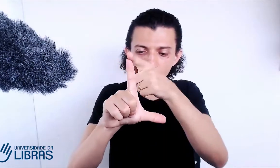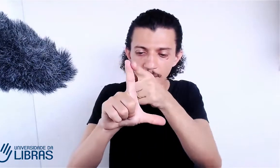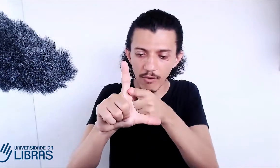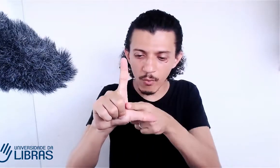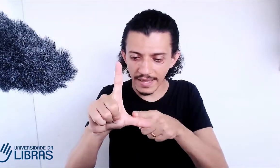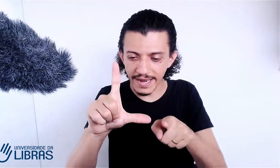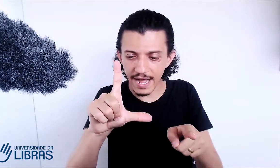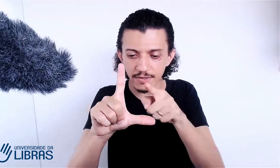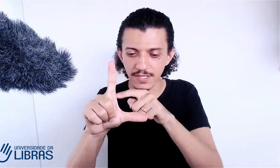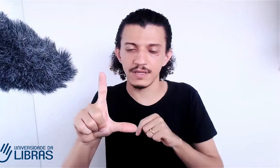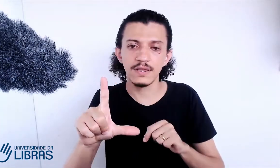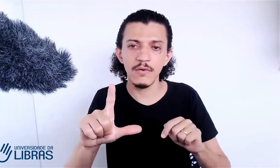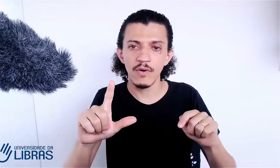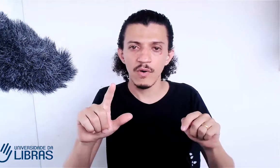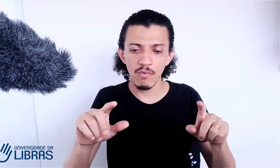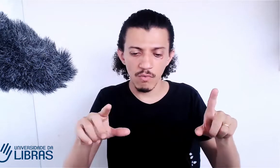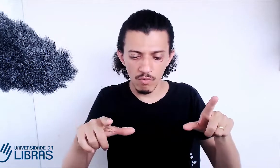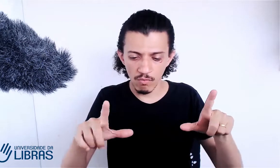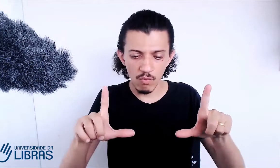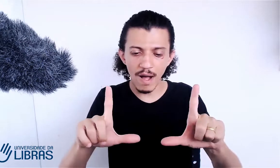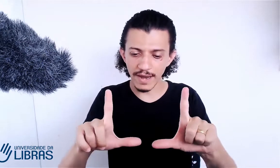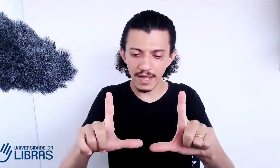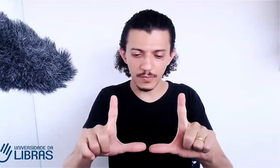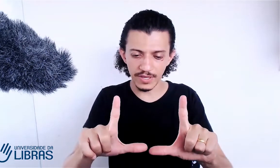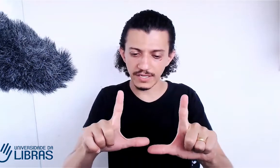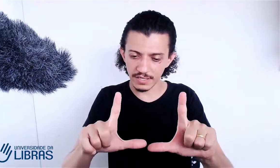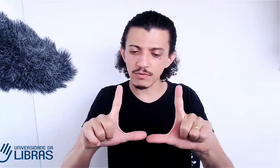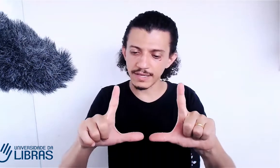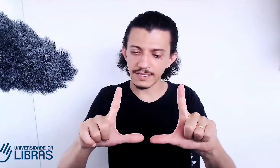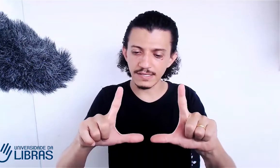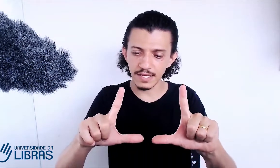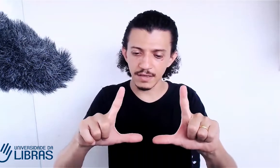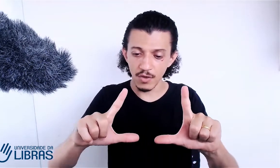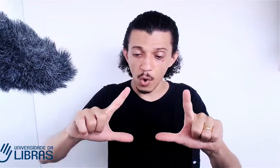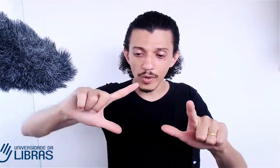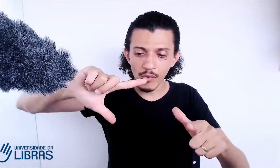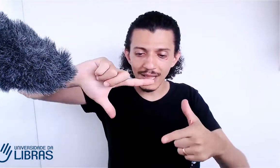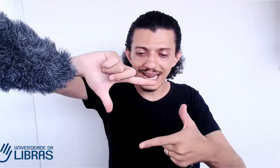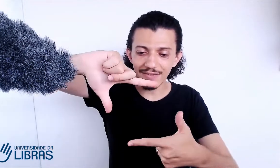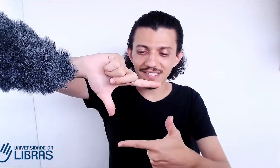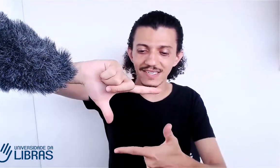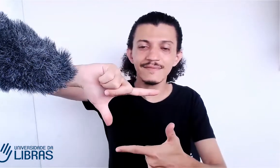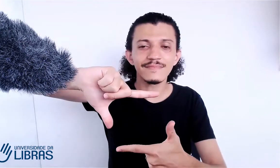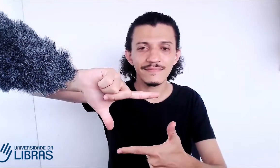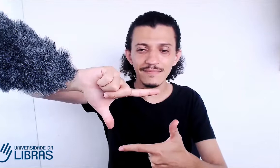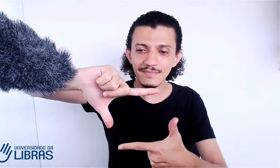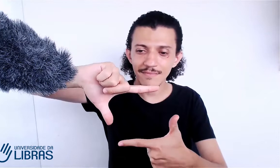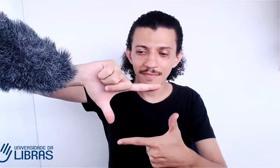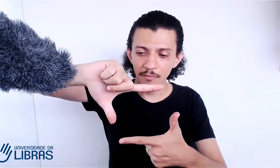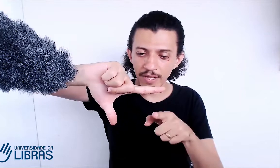meio quadrado, assim. Então, um quadrado, eu poderia dizer que o quadrado é assim, ou que o quadrado é assim. Por quê?